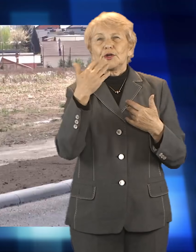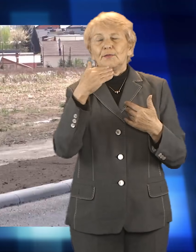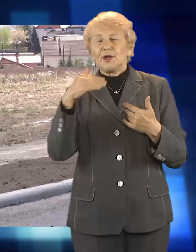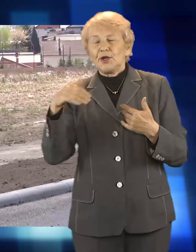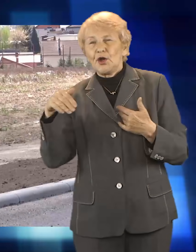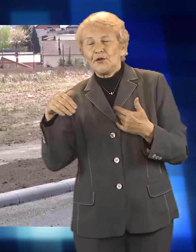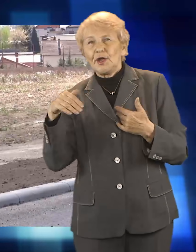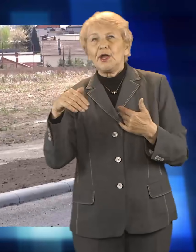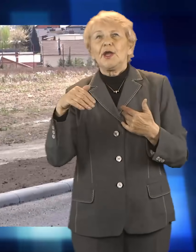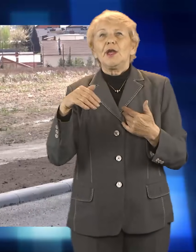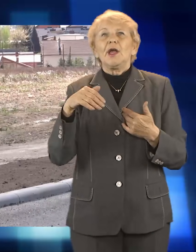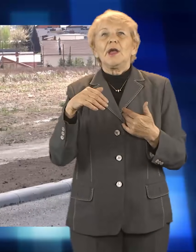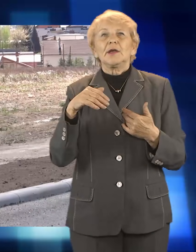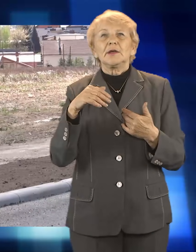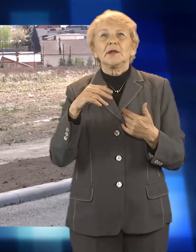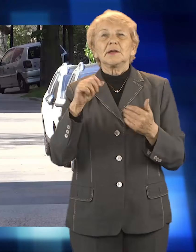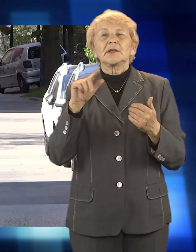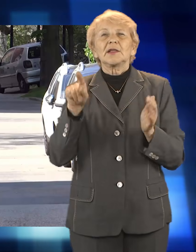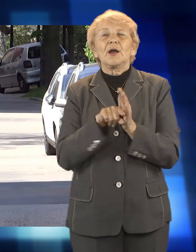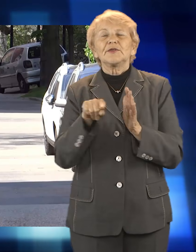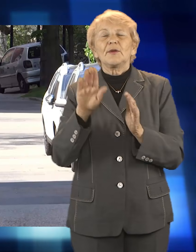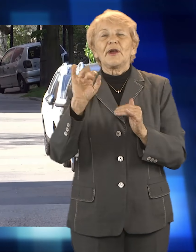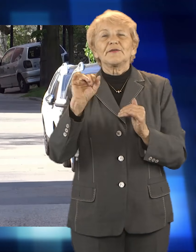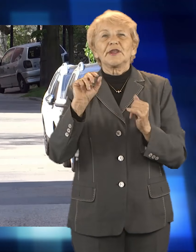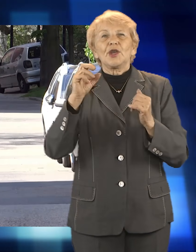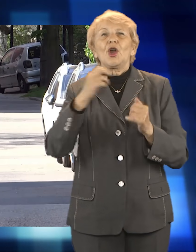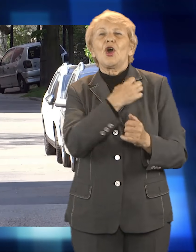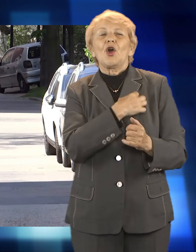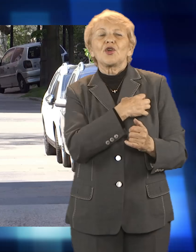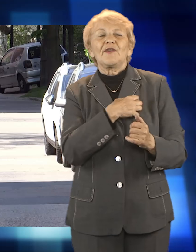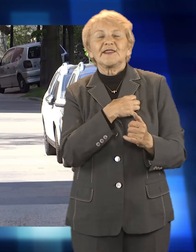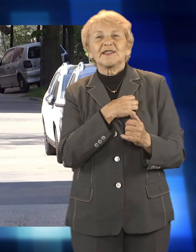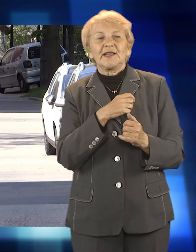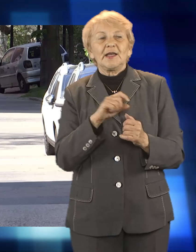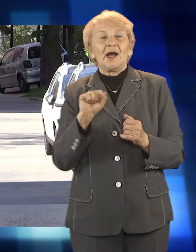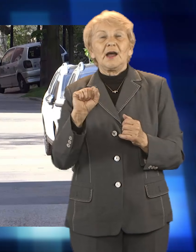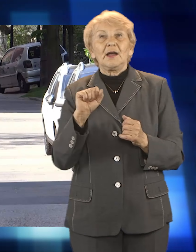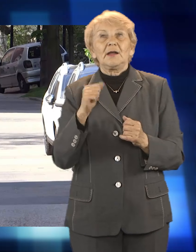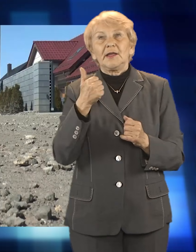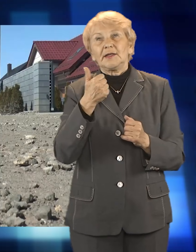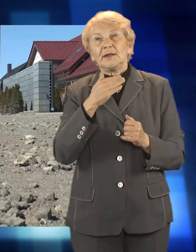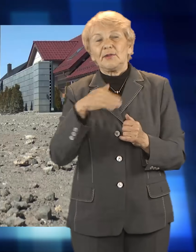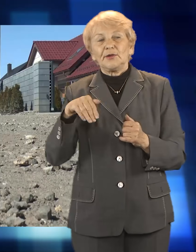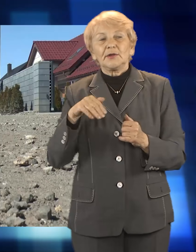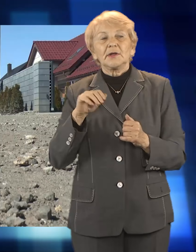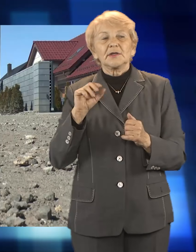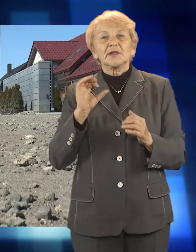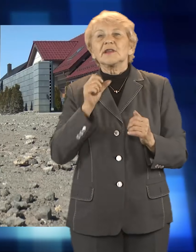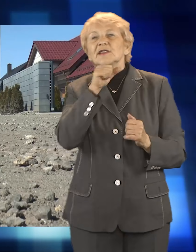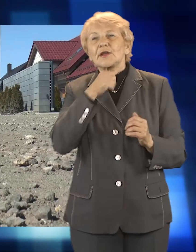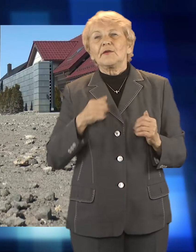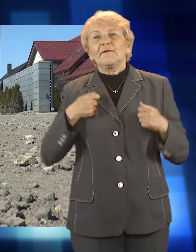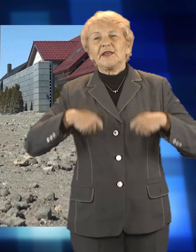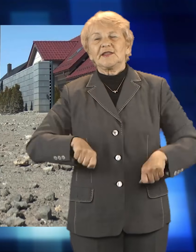400.000 dla ulicy bojanowska i chorwackie oraz milion 900 tysięcy na przebudową czarneckiego oraz łącznika anny i